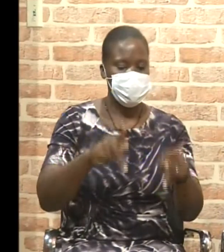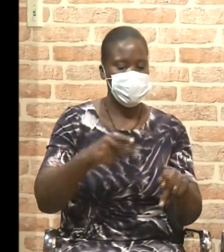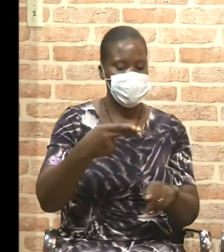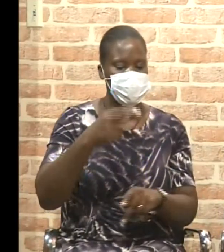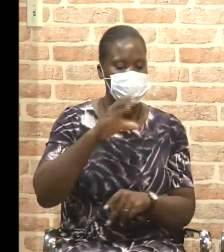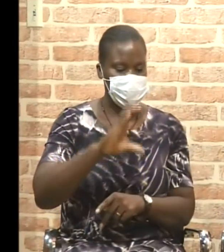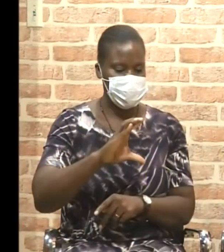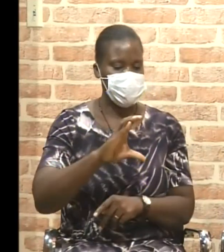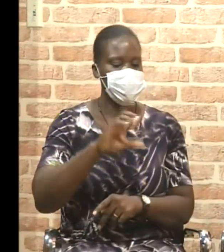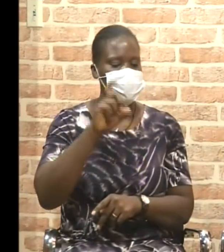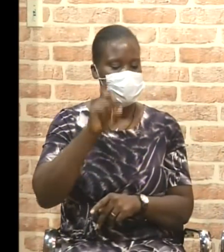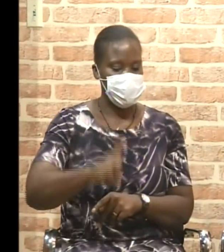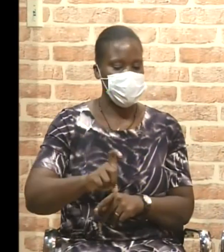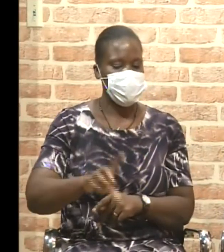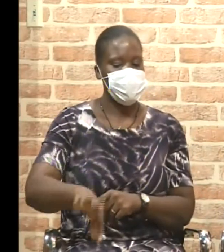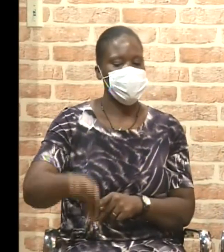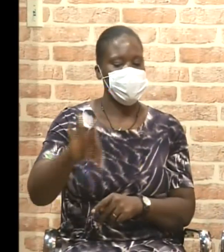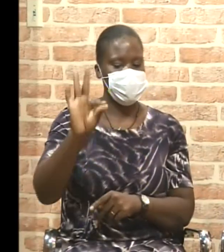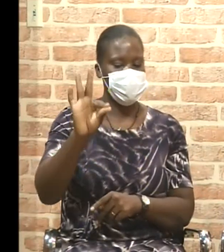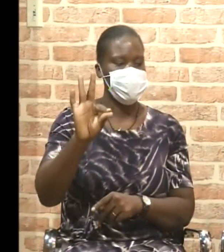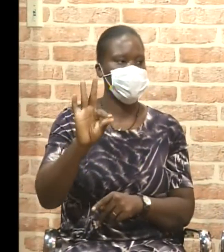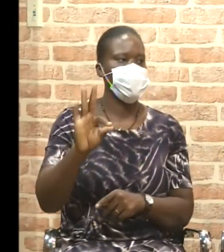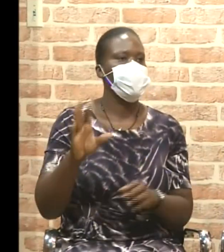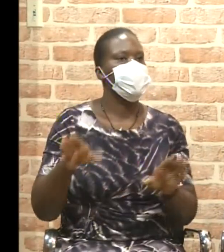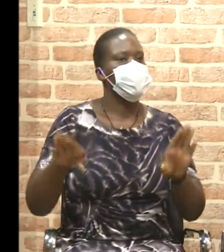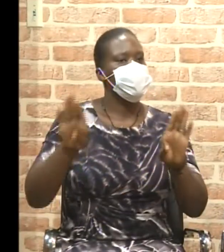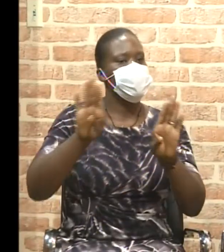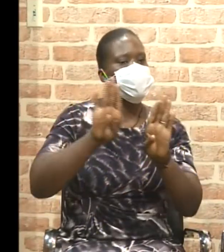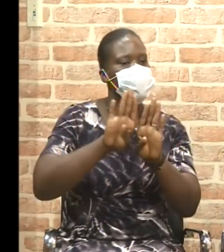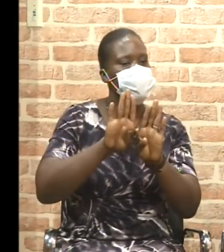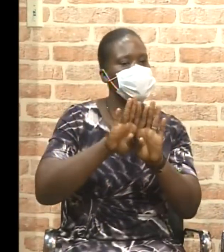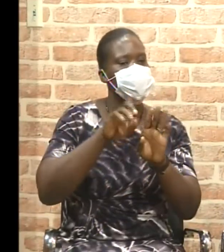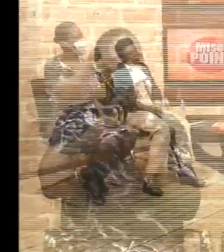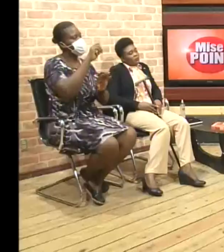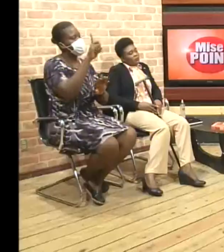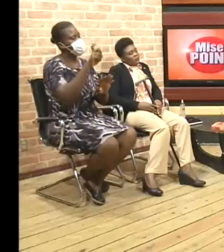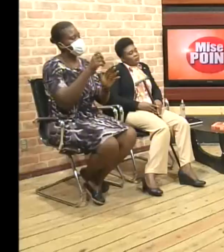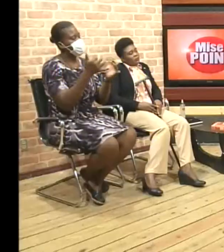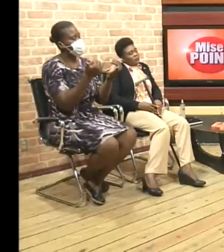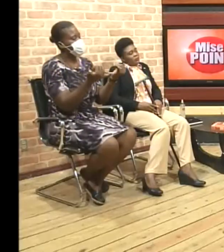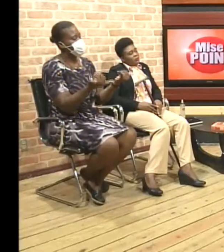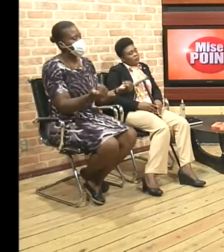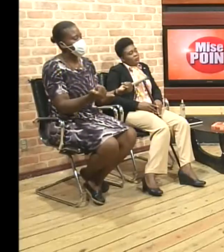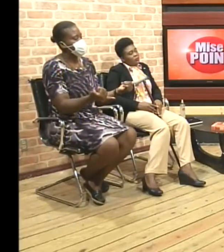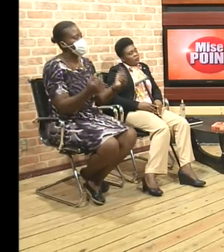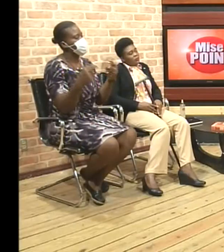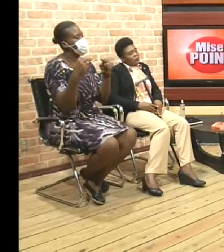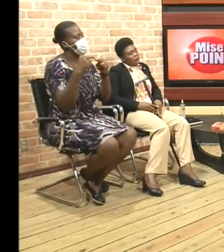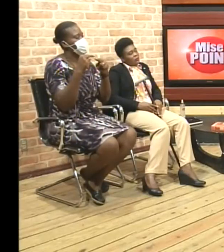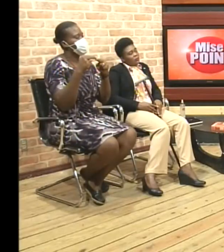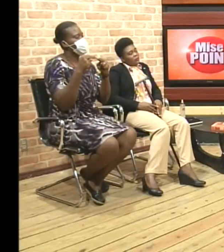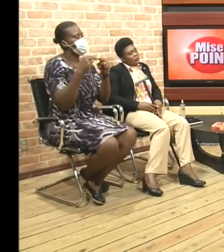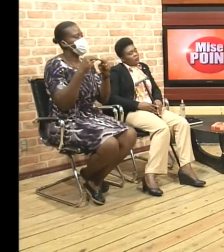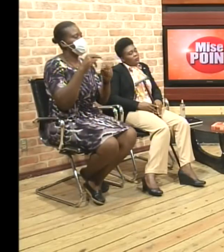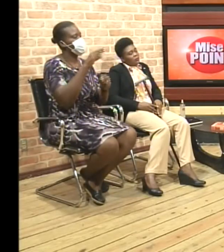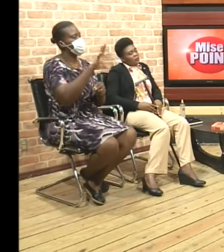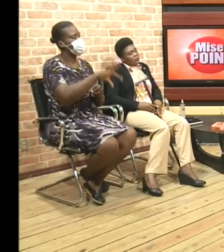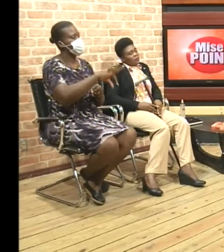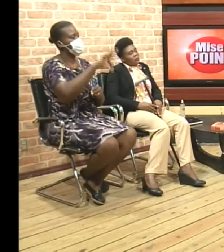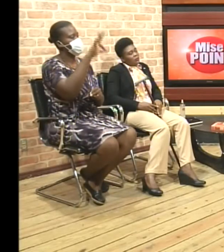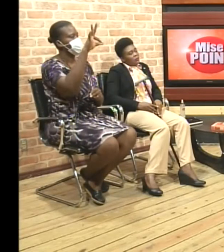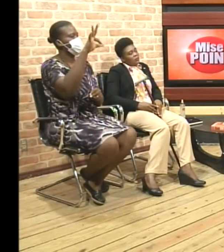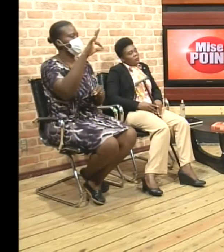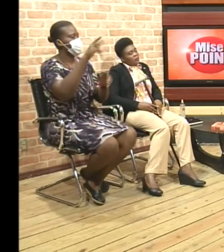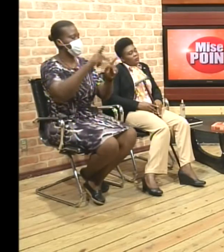mon cache là. Nous allons refermer l'émission et madame Désir, est-ce que je dis à niveau BCF, nous recensons des mondes handicapés qui